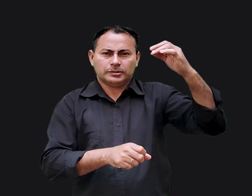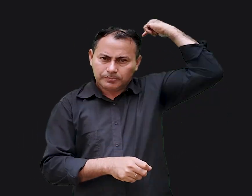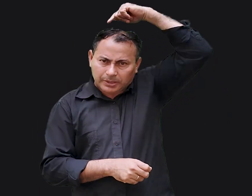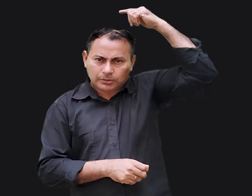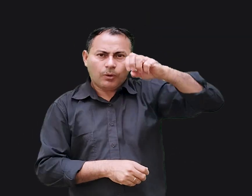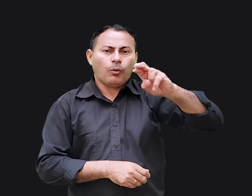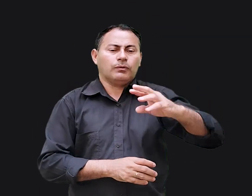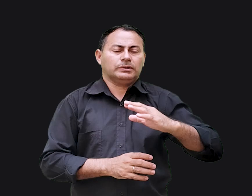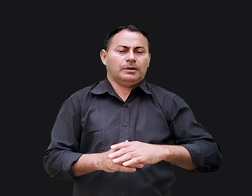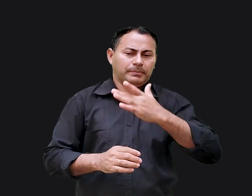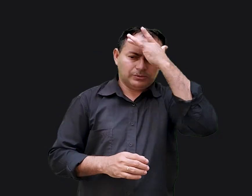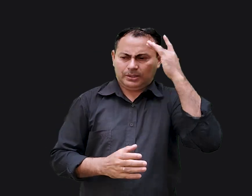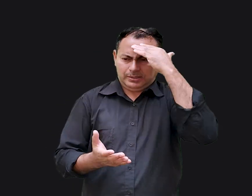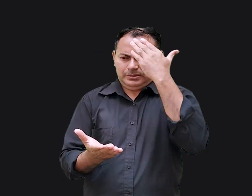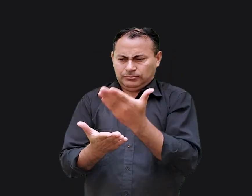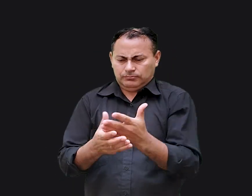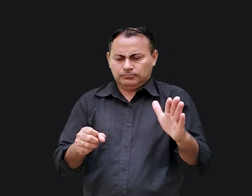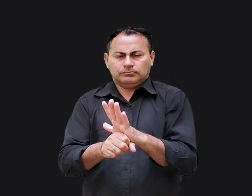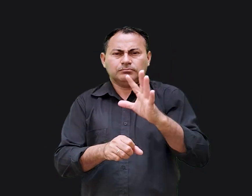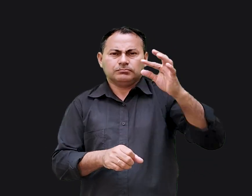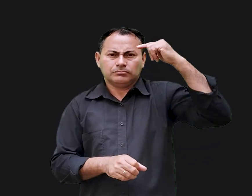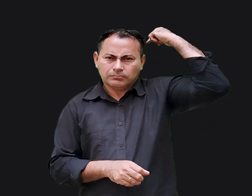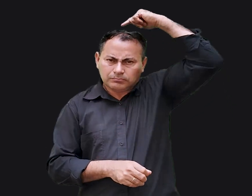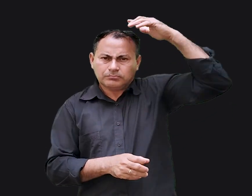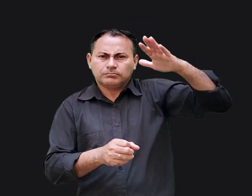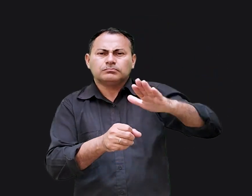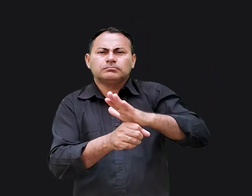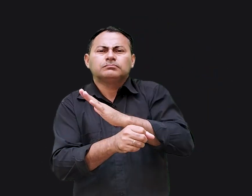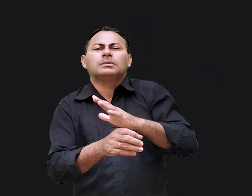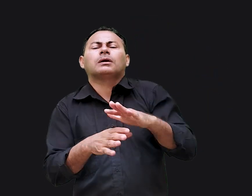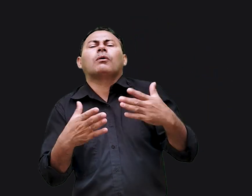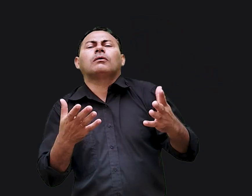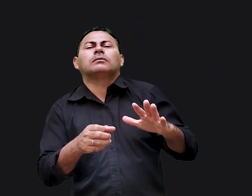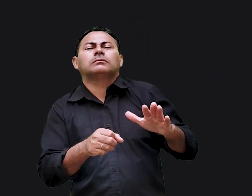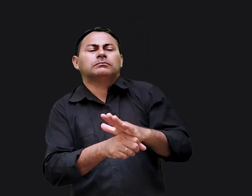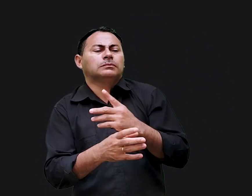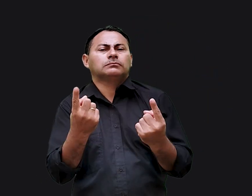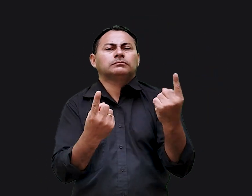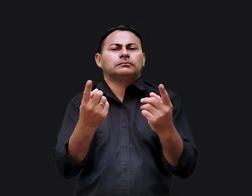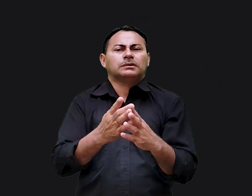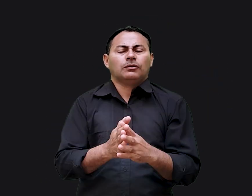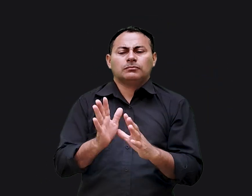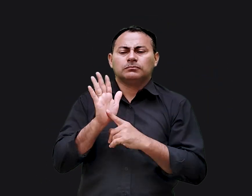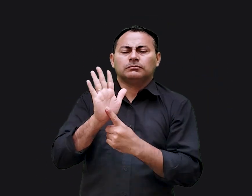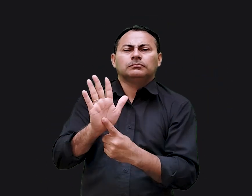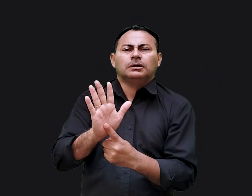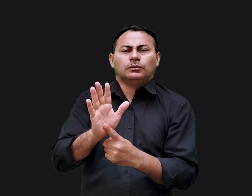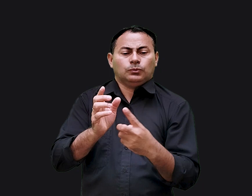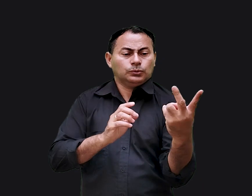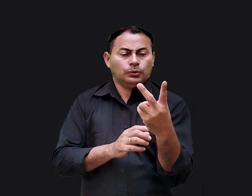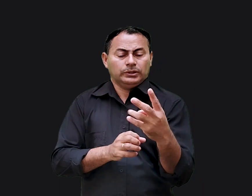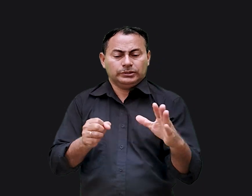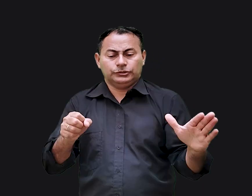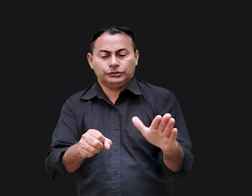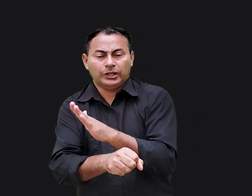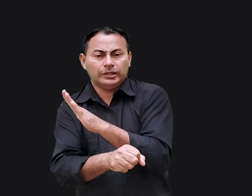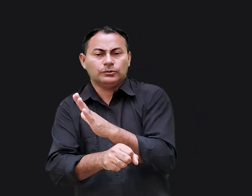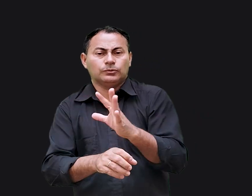se você é um crente cheio do Espírito, como você e a sua igreja são, hein? Quais são as evidências de que os dois são cheios do